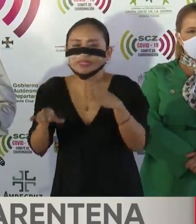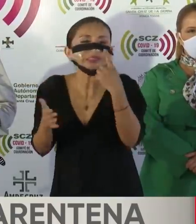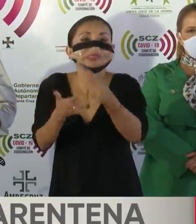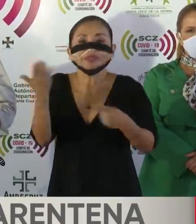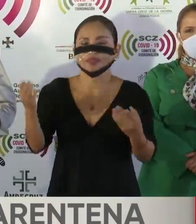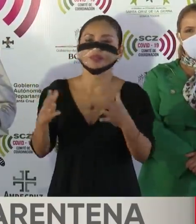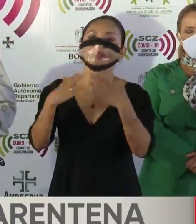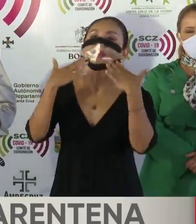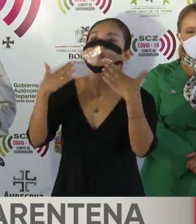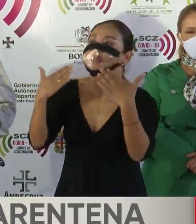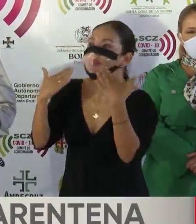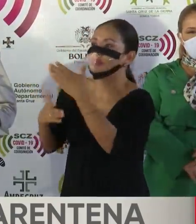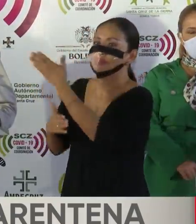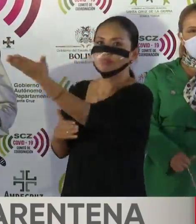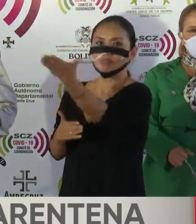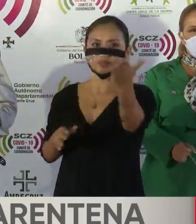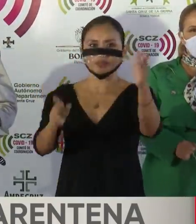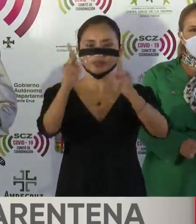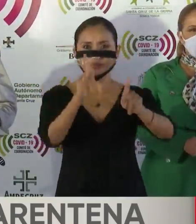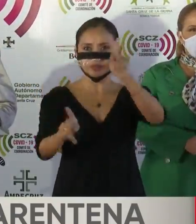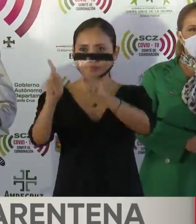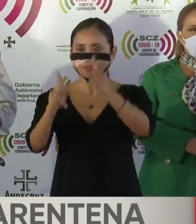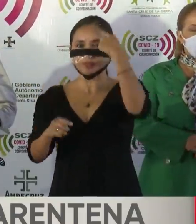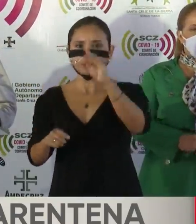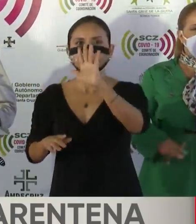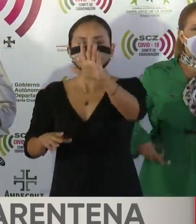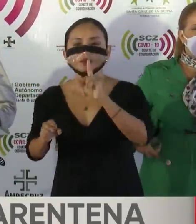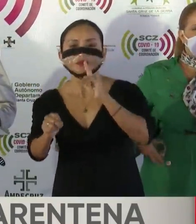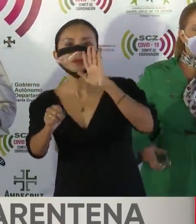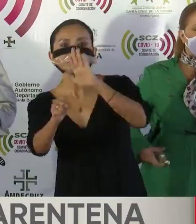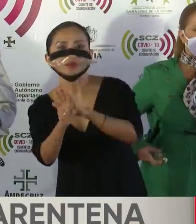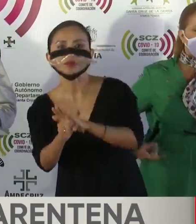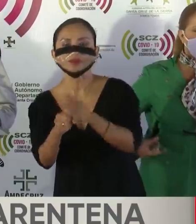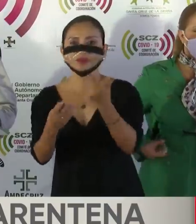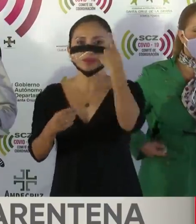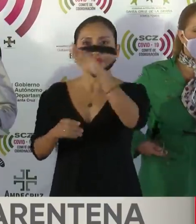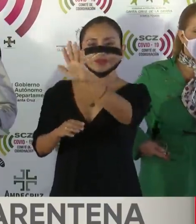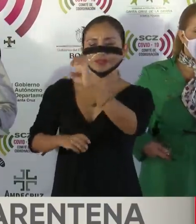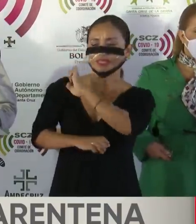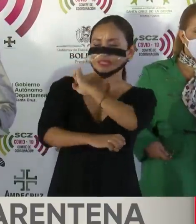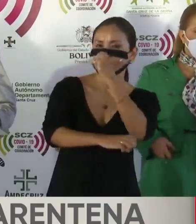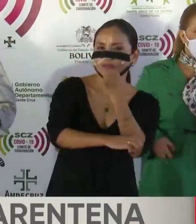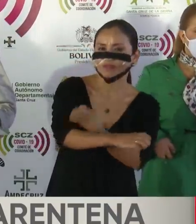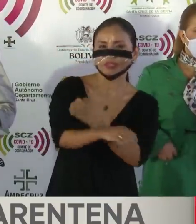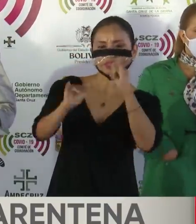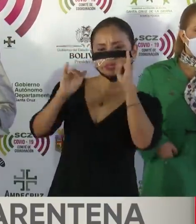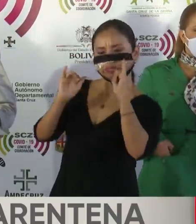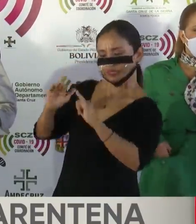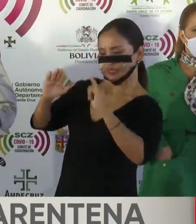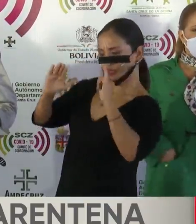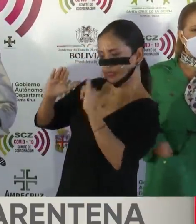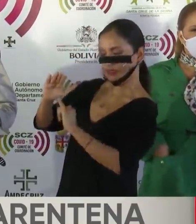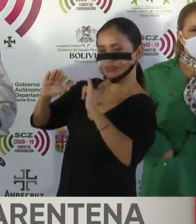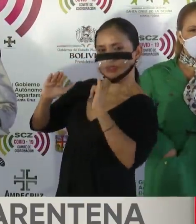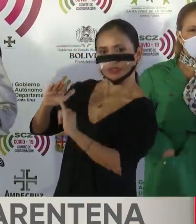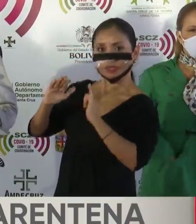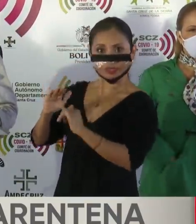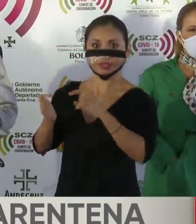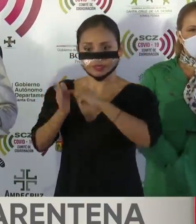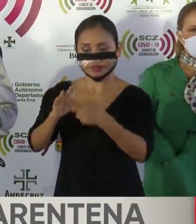es agradecer a la población por su compromiso, por su esfuerzo de quedarse en casa.